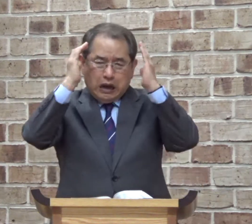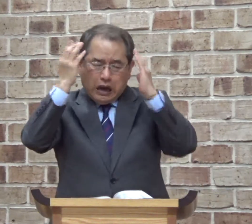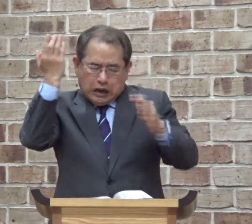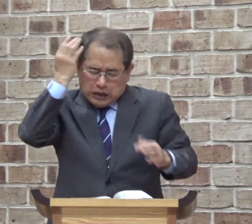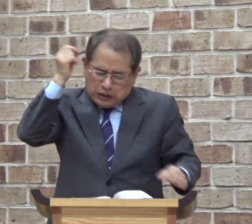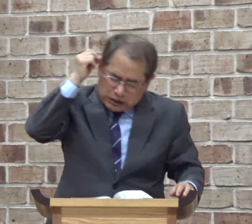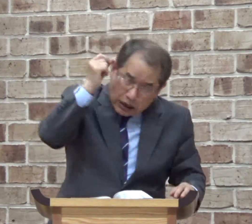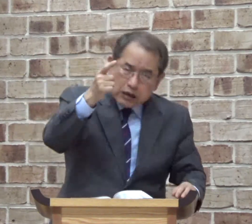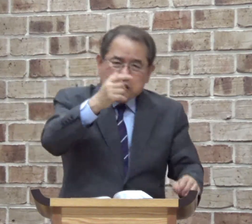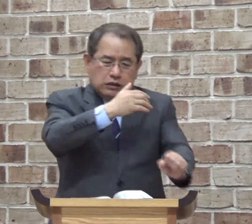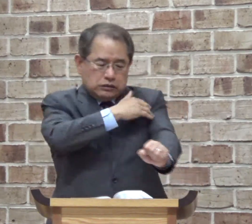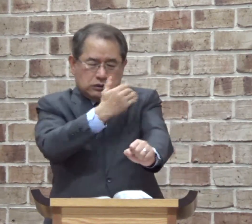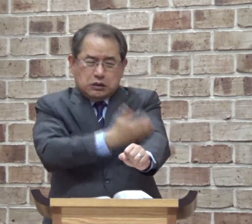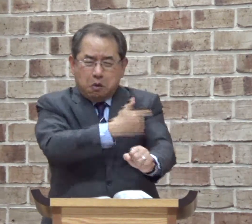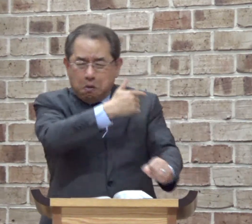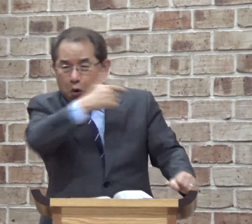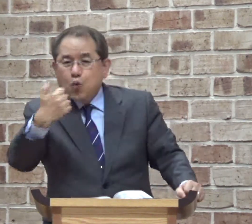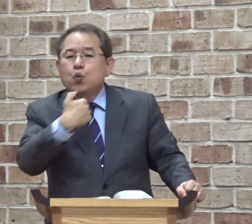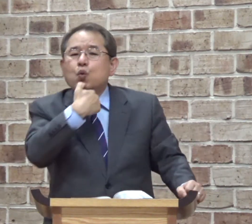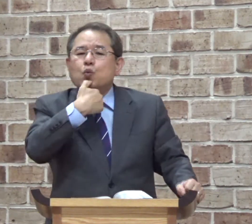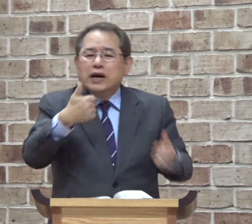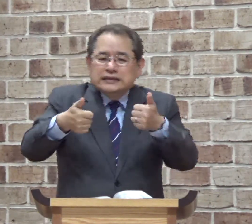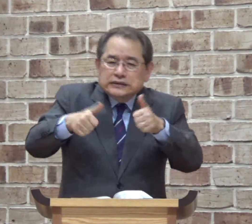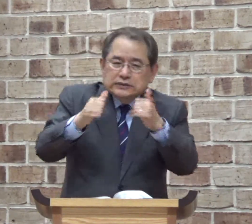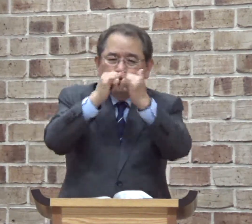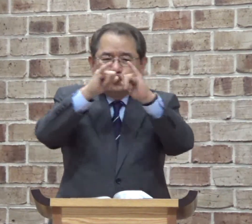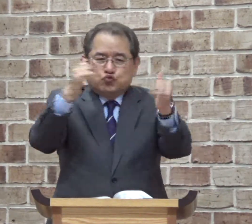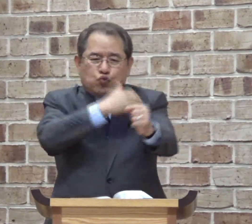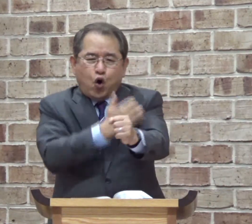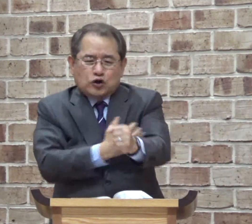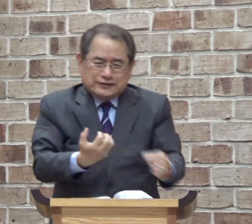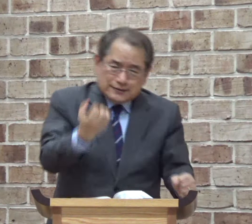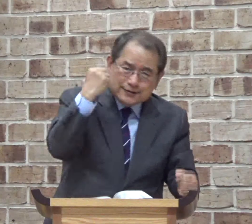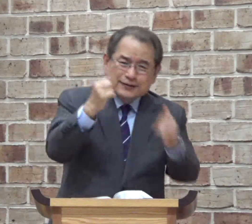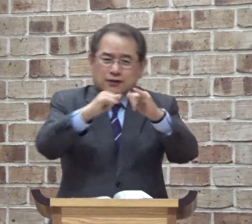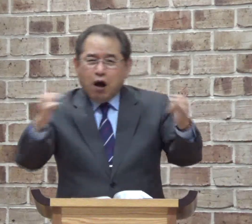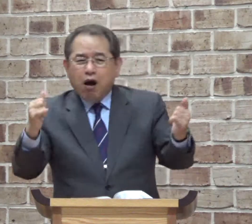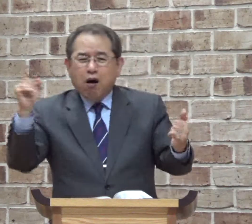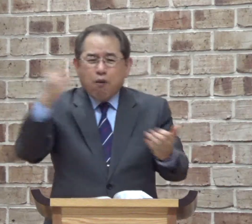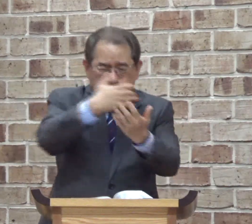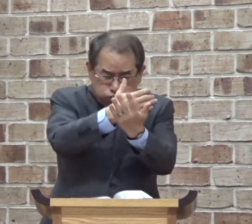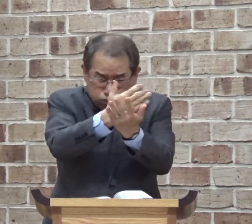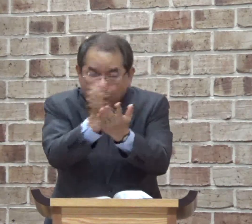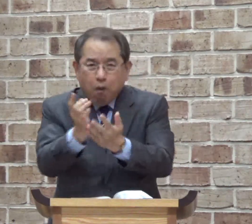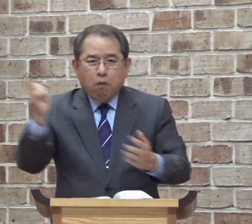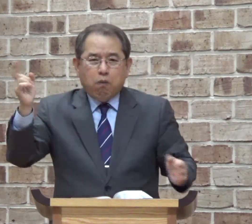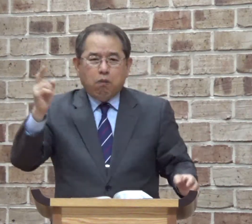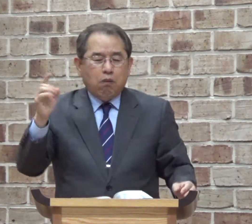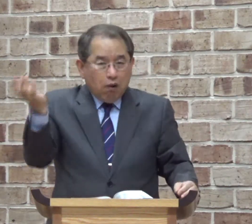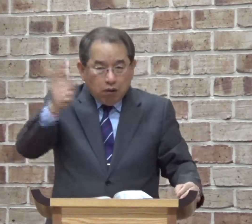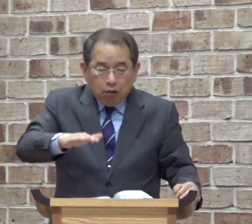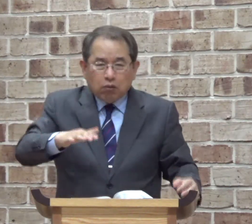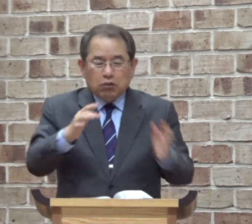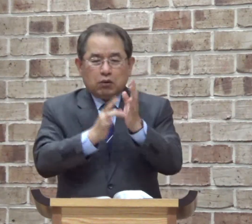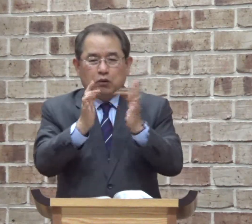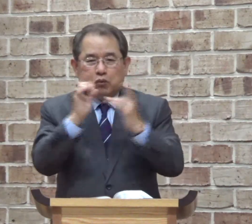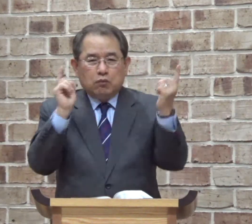그는 위대하고 로마의 시민권을 가지고 있는 자로서 여러 가지 능력을 갖고 있었지만 예수님을 만난 후에 완전히